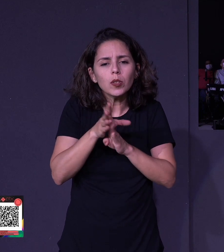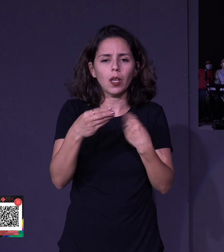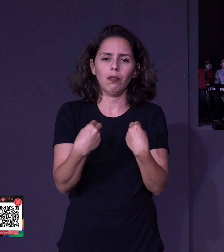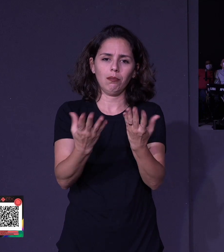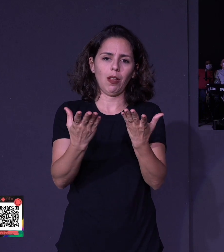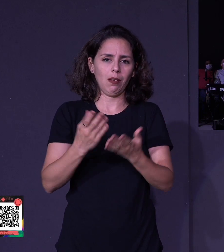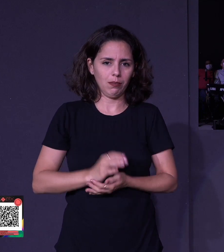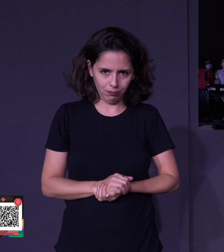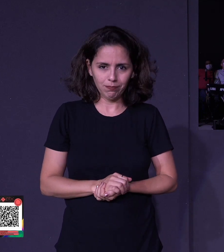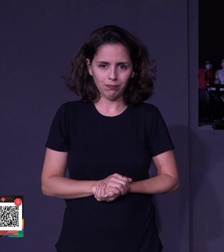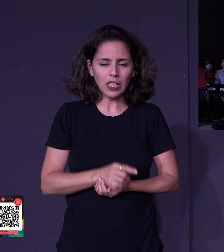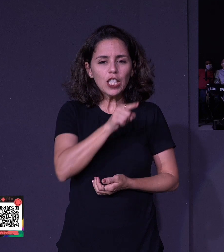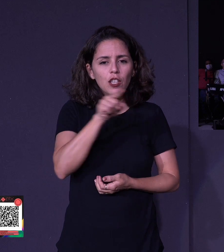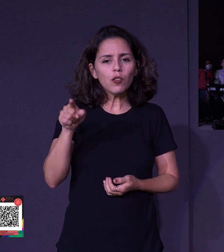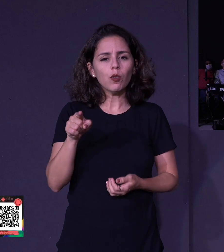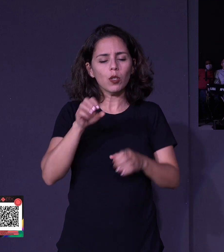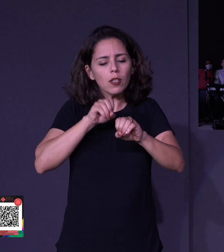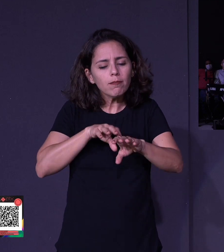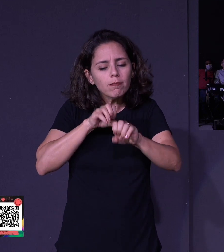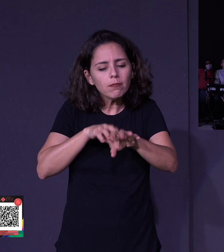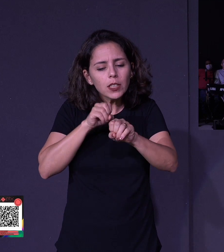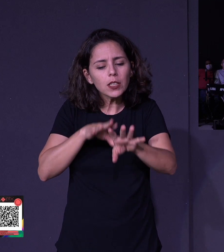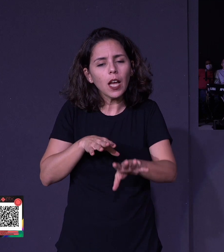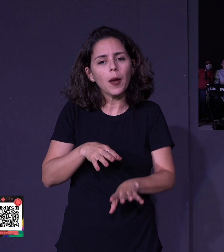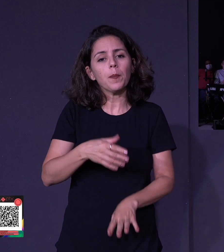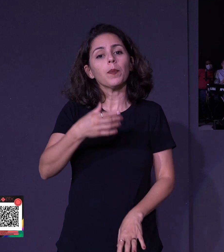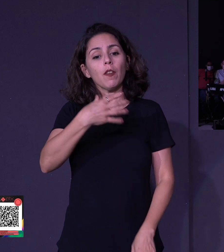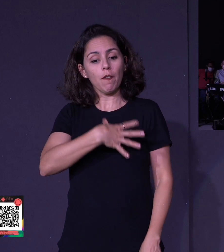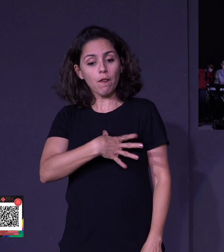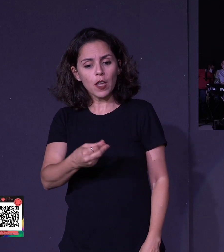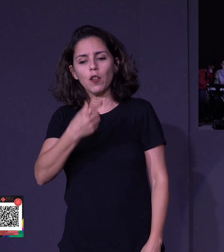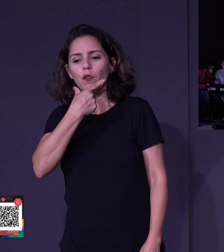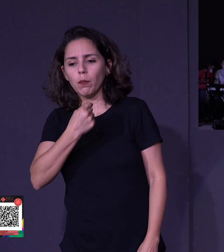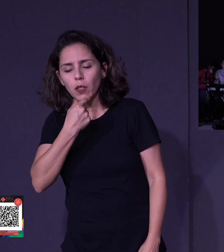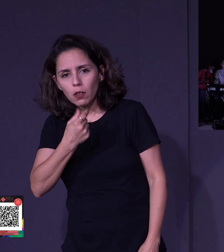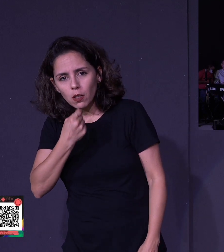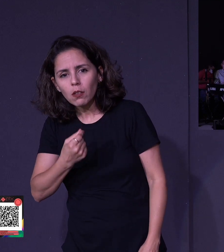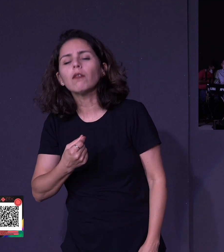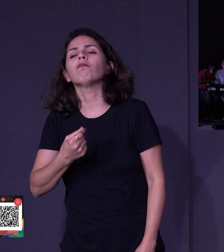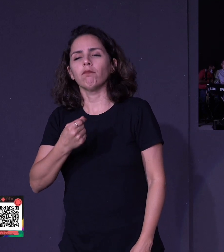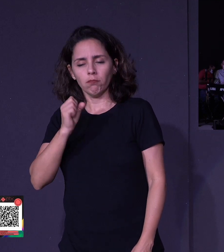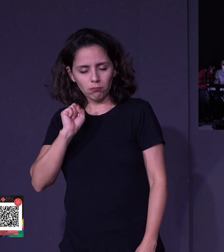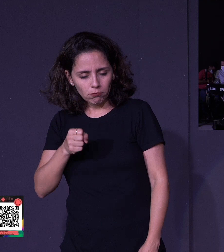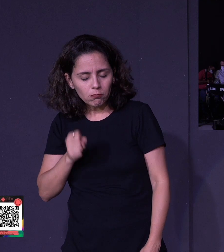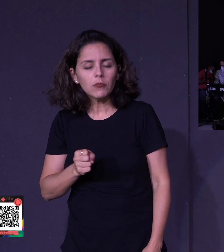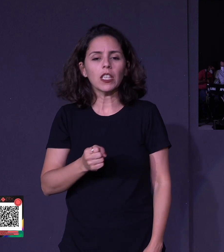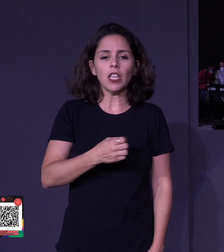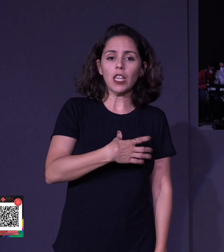filhos masculinos e filhas femininas, a fim de que a sexualidade seja definida por Deus e não pela